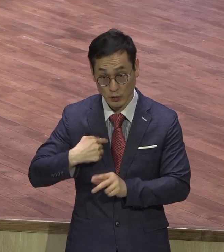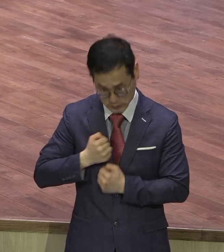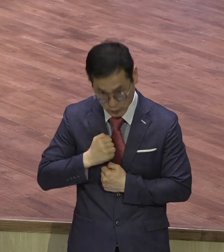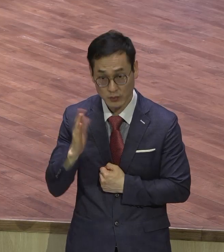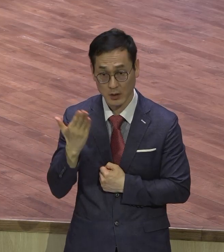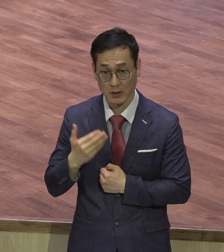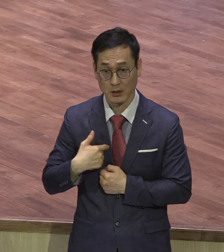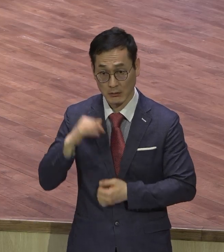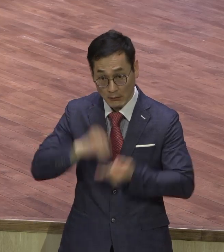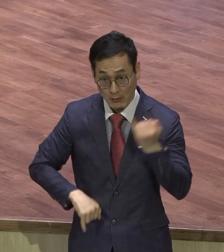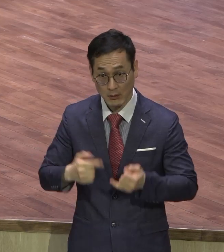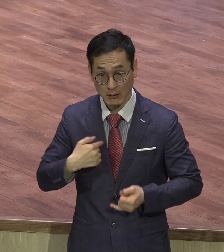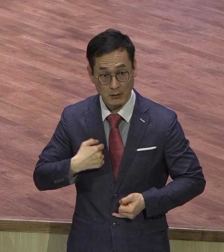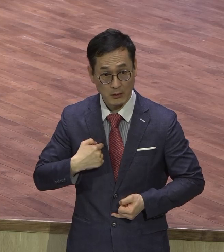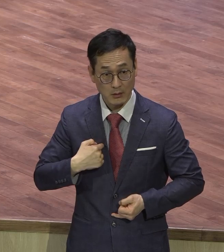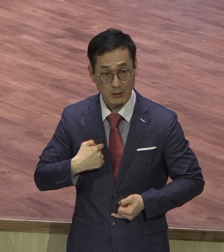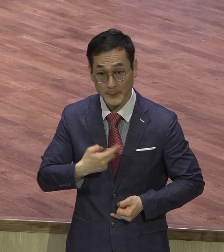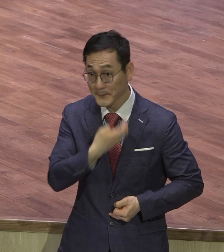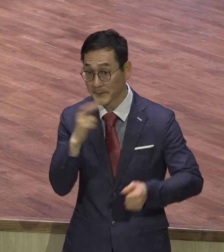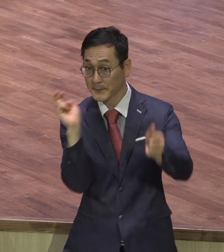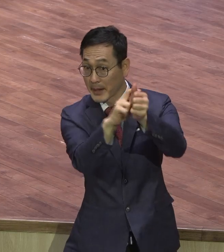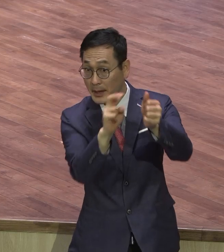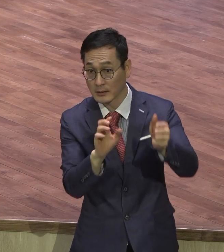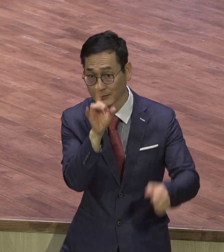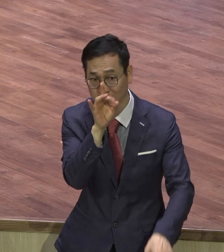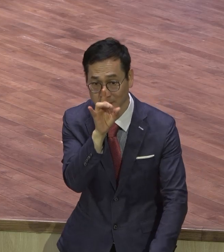아멘? 약속했으면 지켜야 돼.